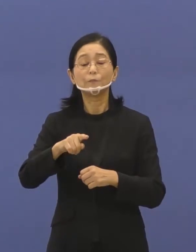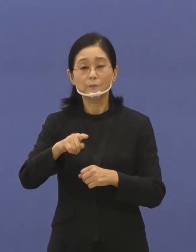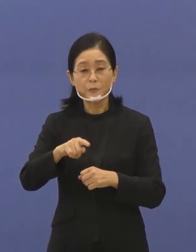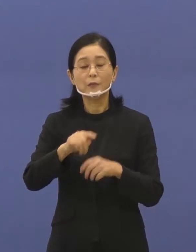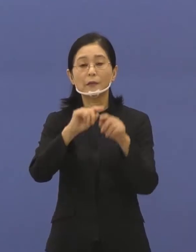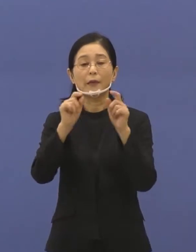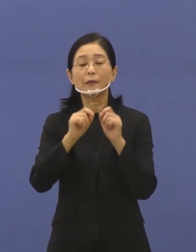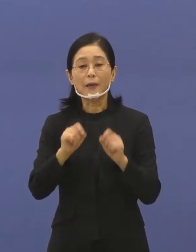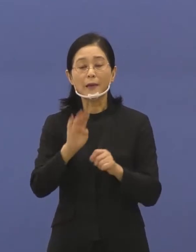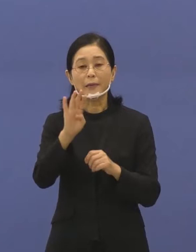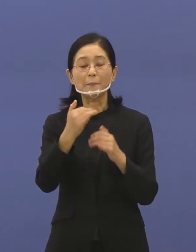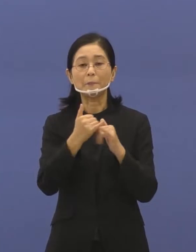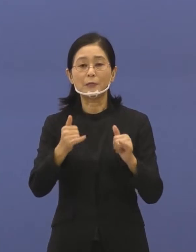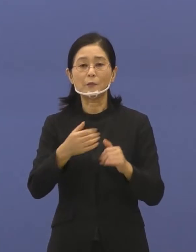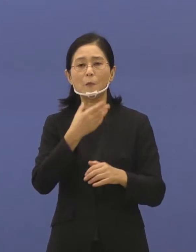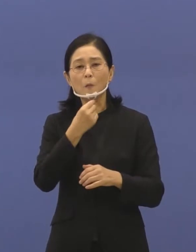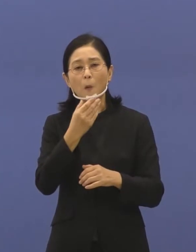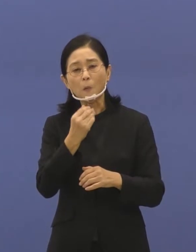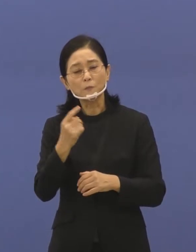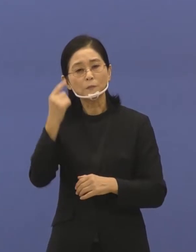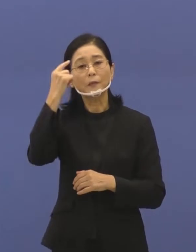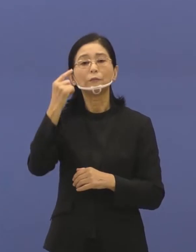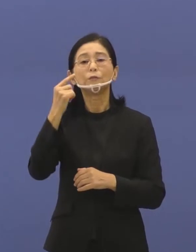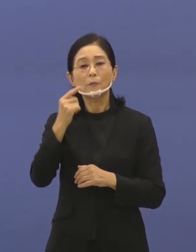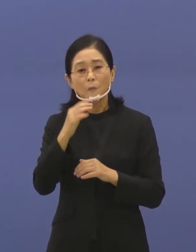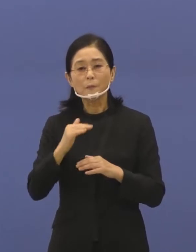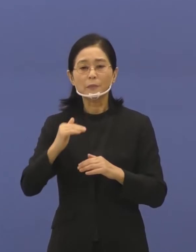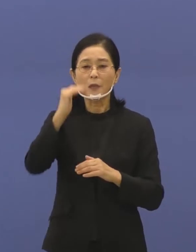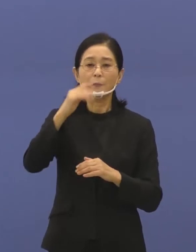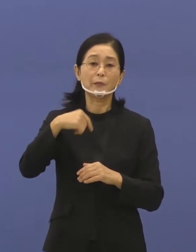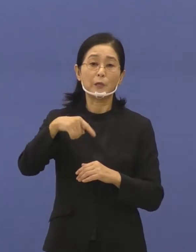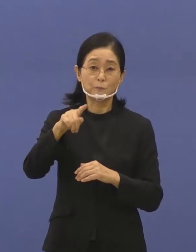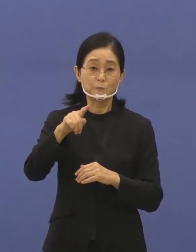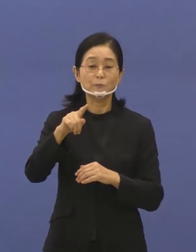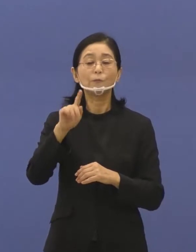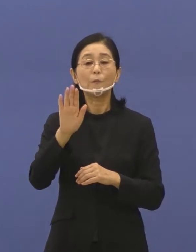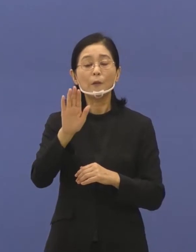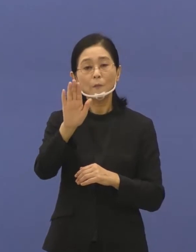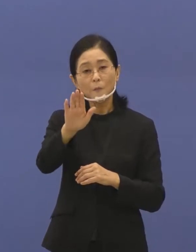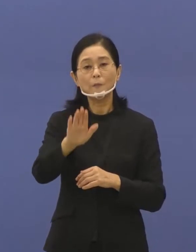度を高めていくような、そういう作業を進めていく、